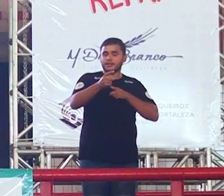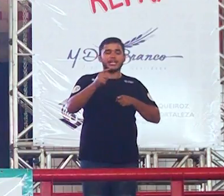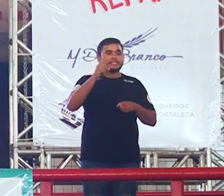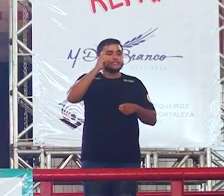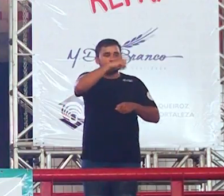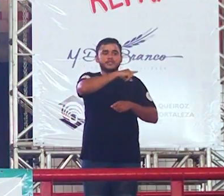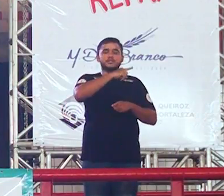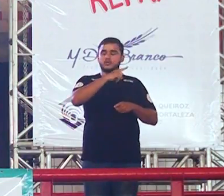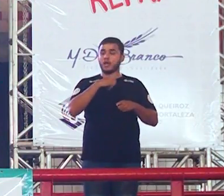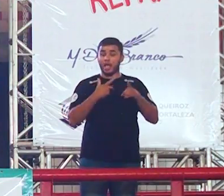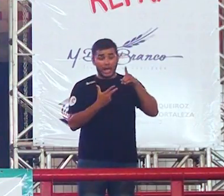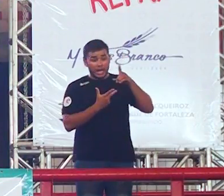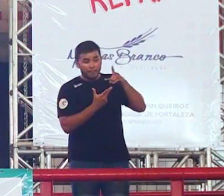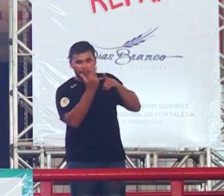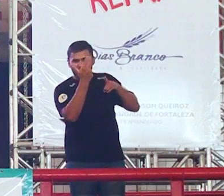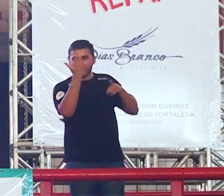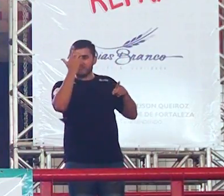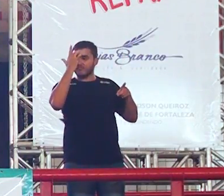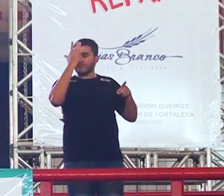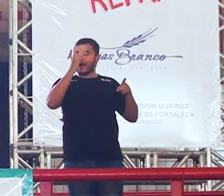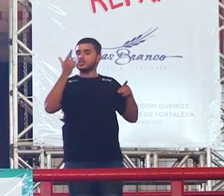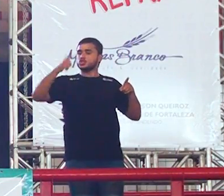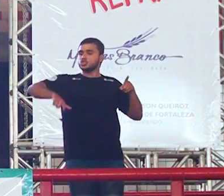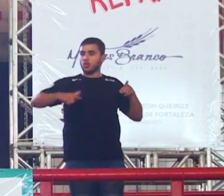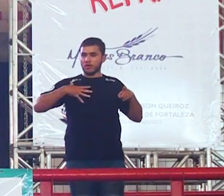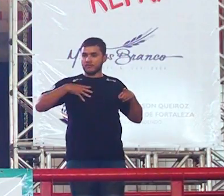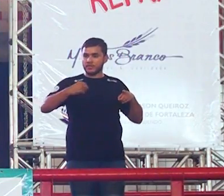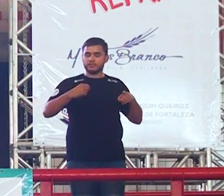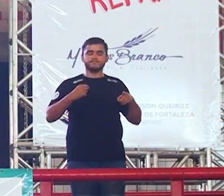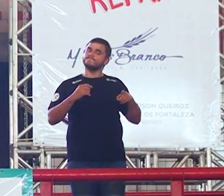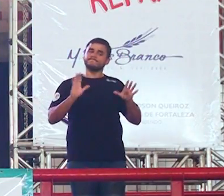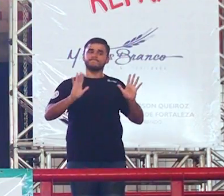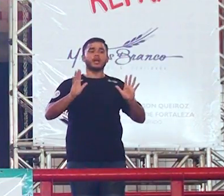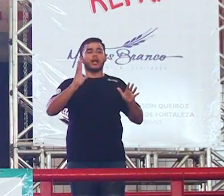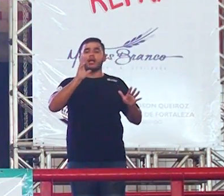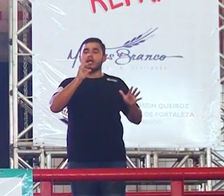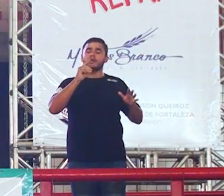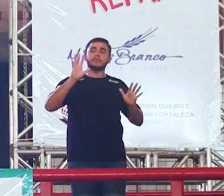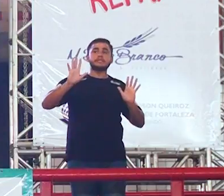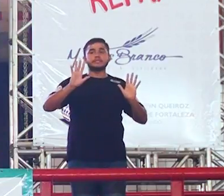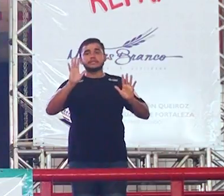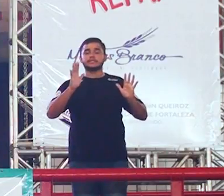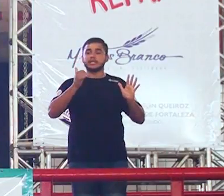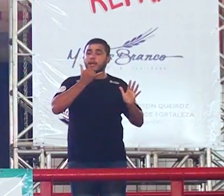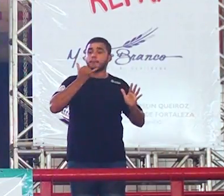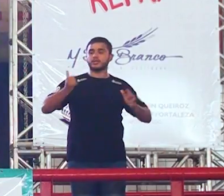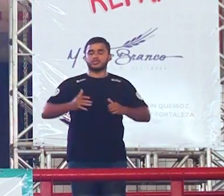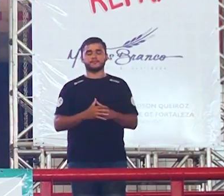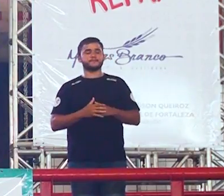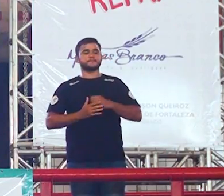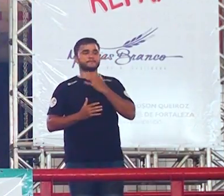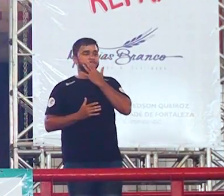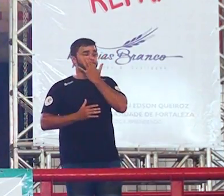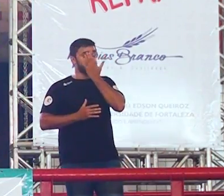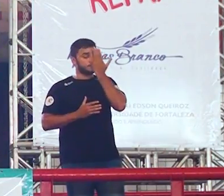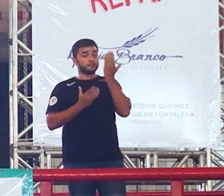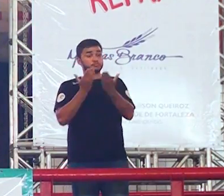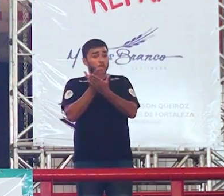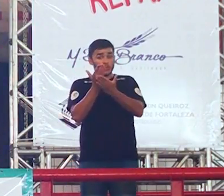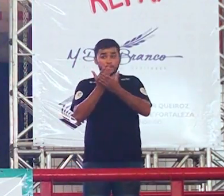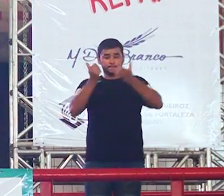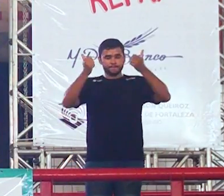mais complexa do que, né, a própria cirurgia da vasectomia. Lembrando, eu não falei na aula, vou só dar uma